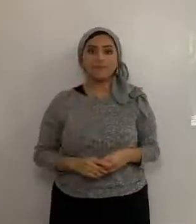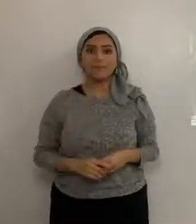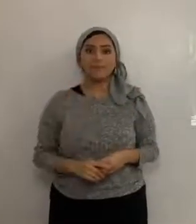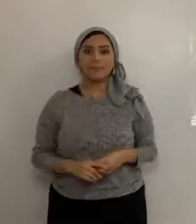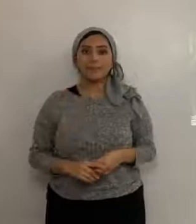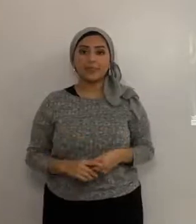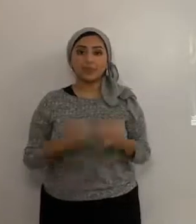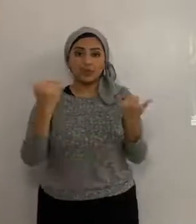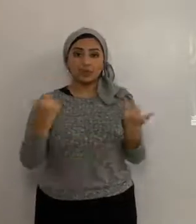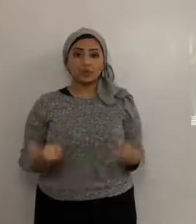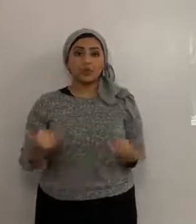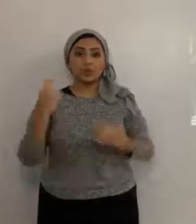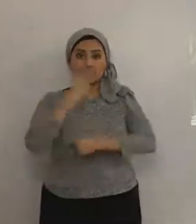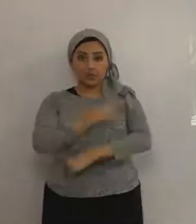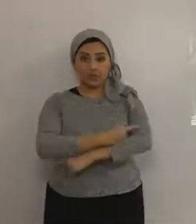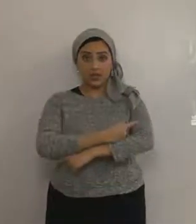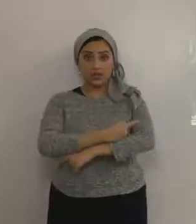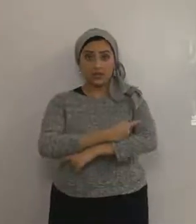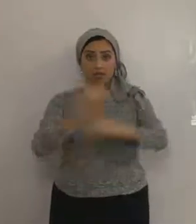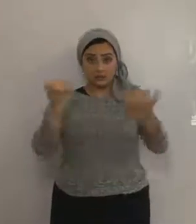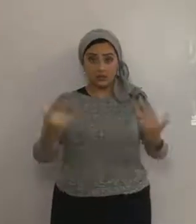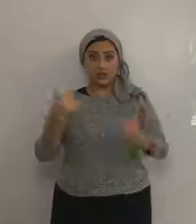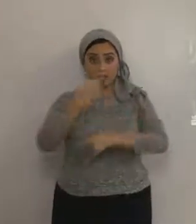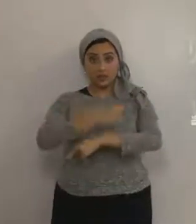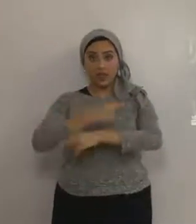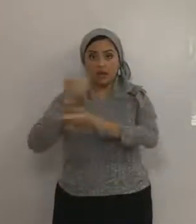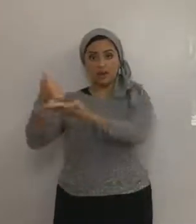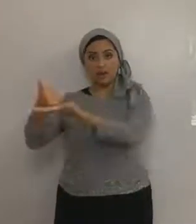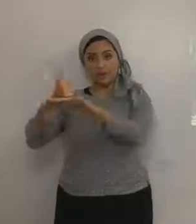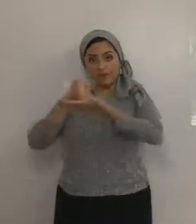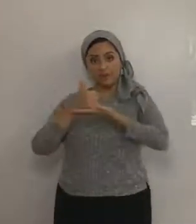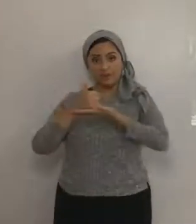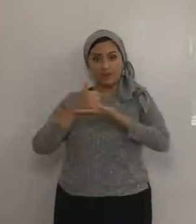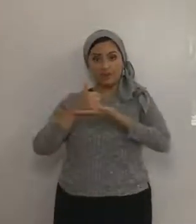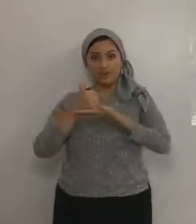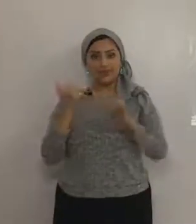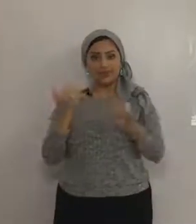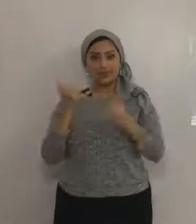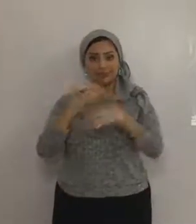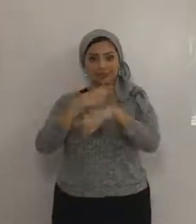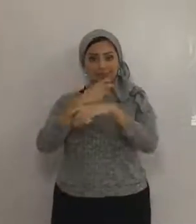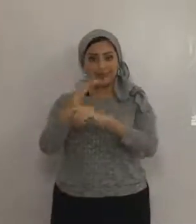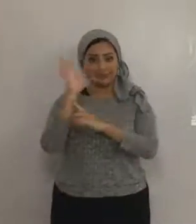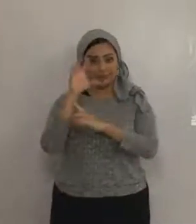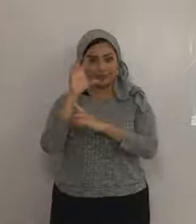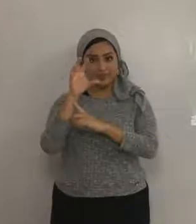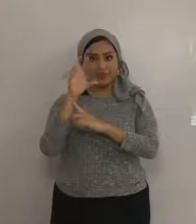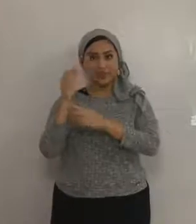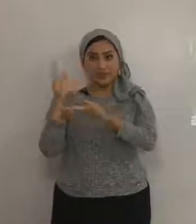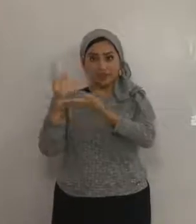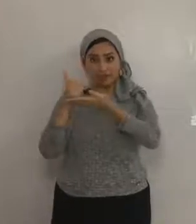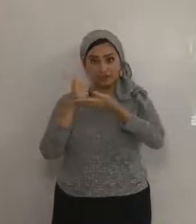día de hoy nos va a acompañar aquí en la transmisión, interviniendo directamente nuestro amado